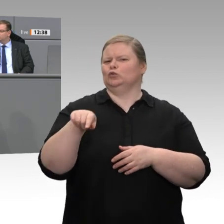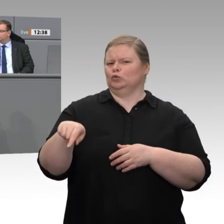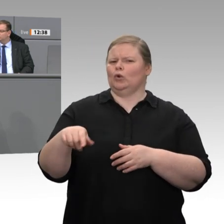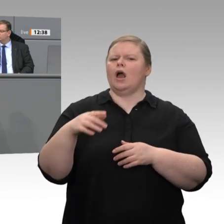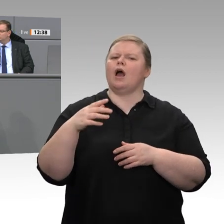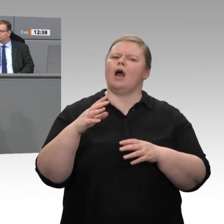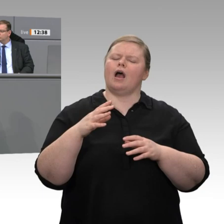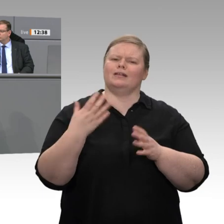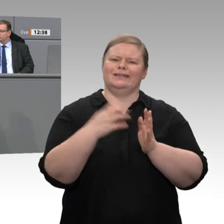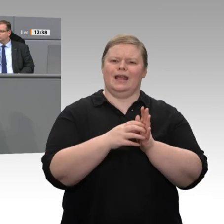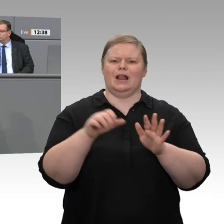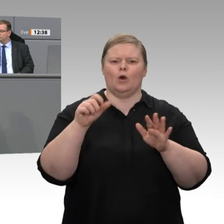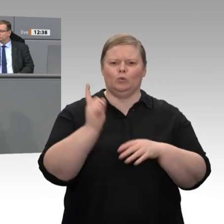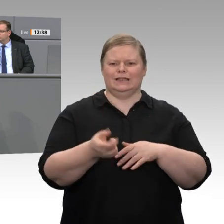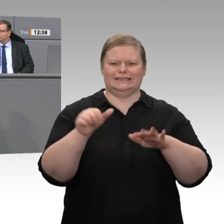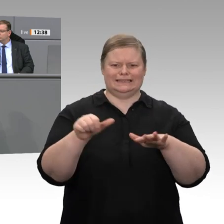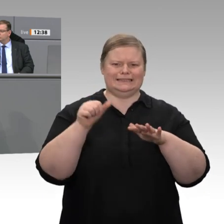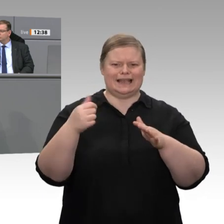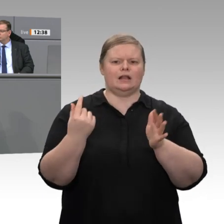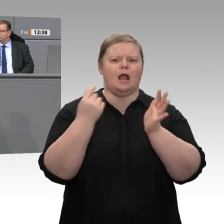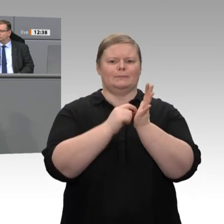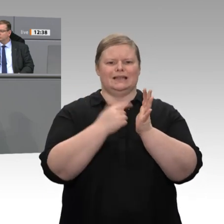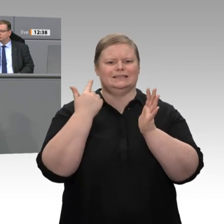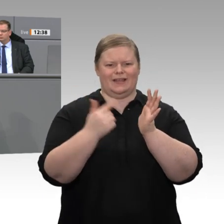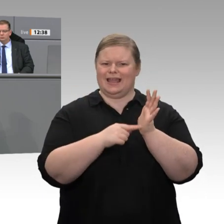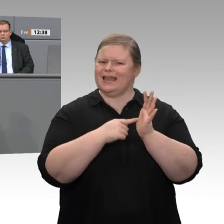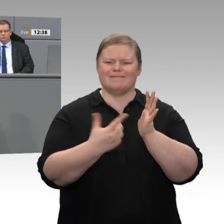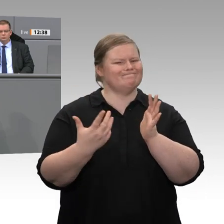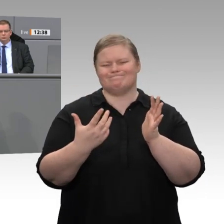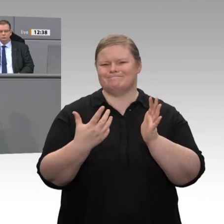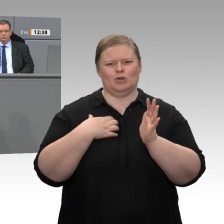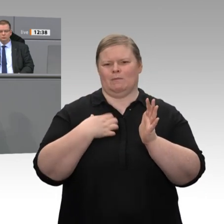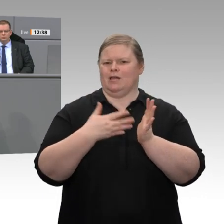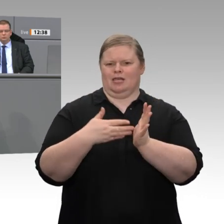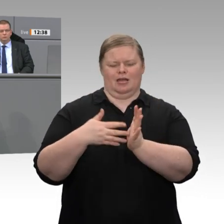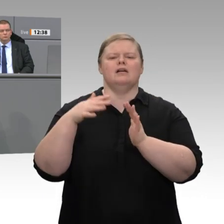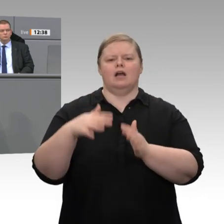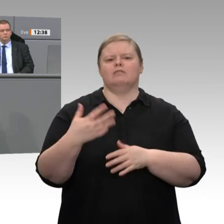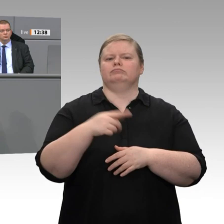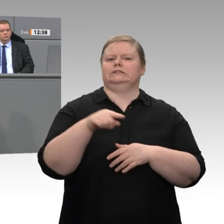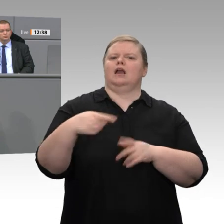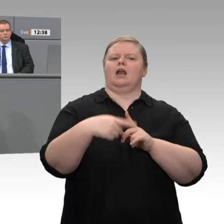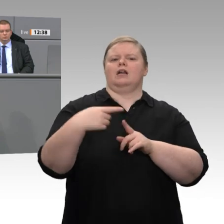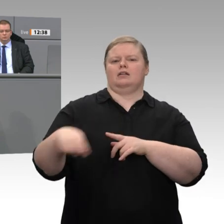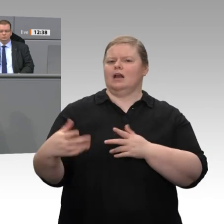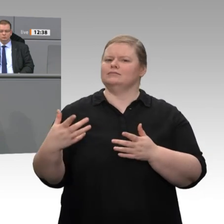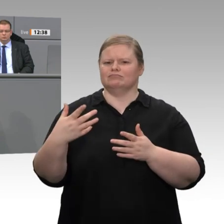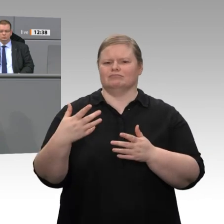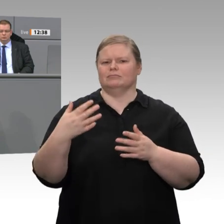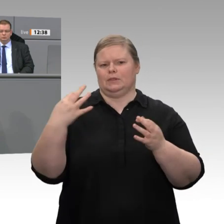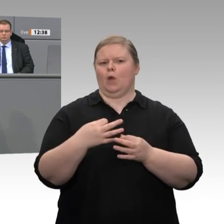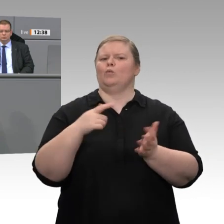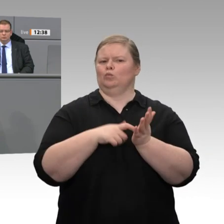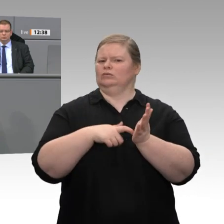mal, unzureichend behandelt wurden, für die keine konkreten Regelungen getroffen waren. Und das waren vor allen Dingen Fälle, in